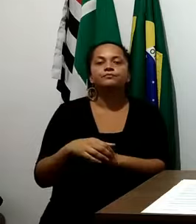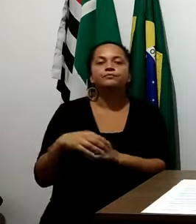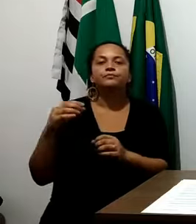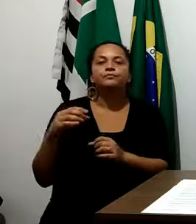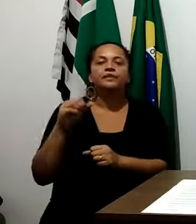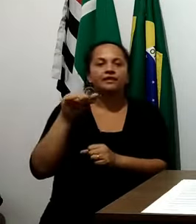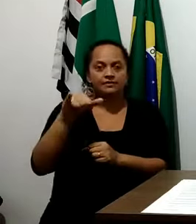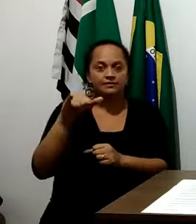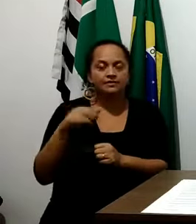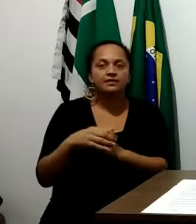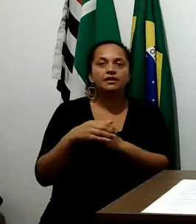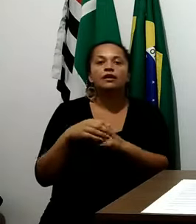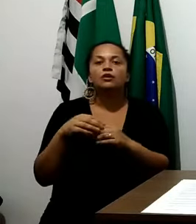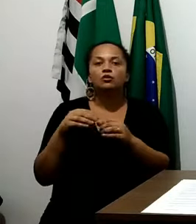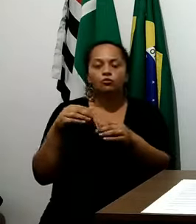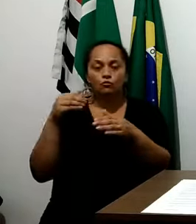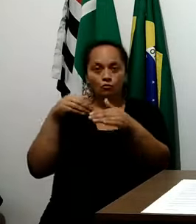atravessar o deserto.